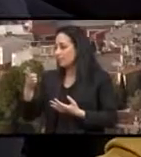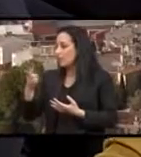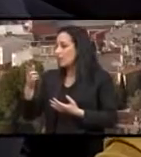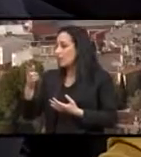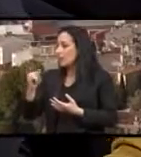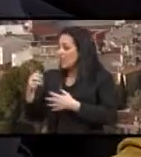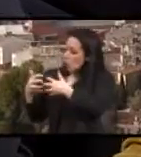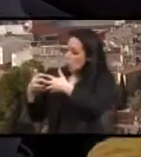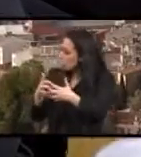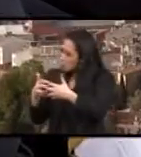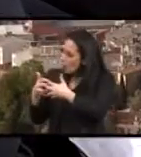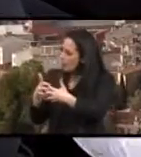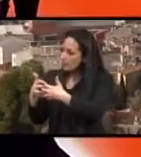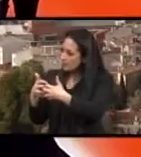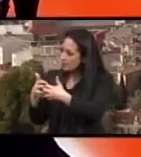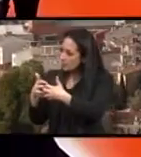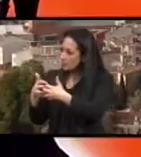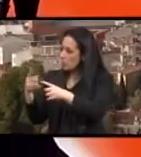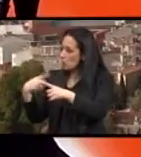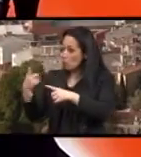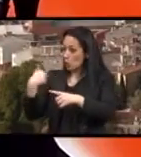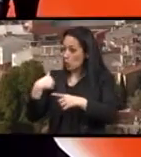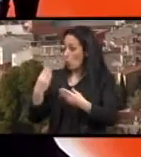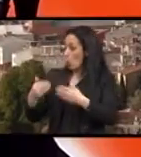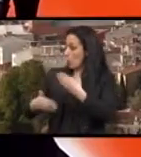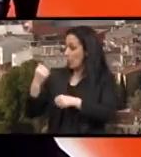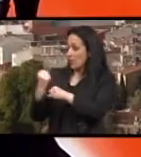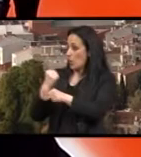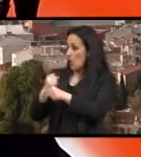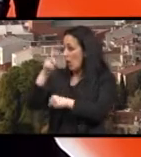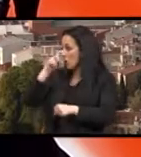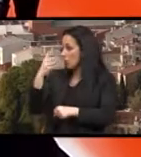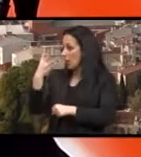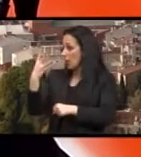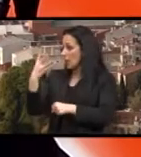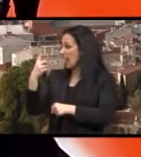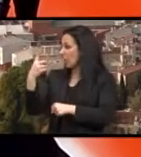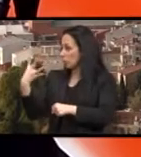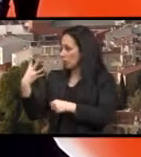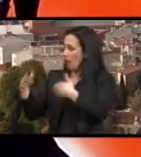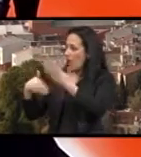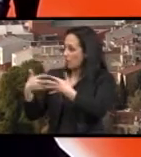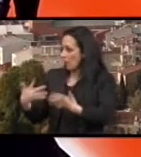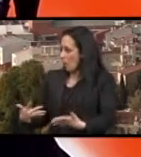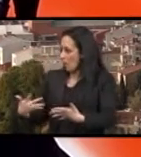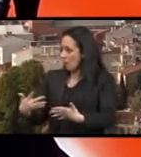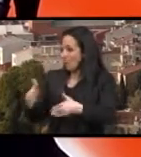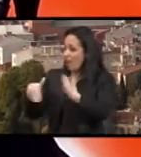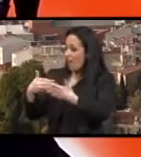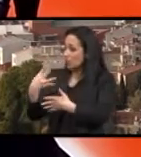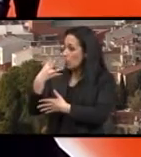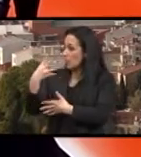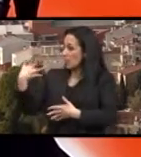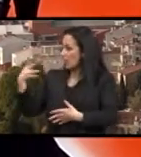de lluitar perquè jo he treballat des dels 14 anys i llavors fins que no vaig tindre els 45